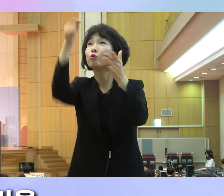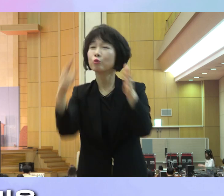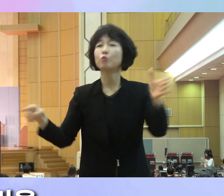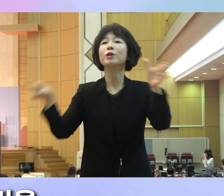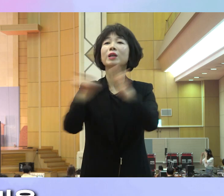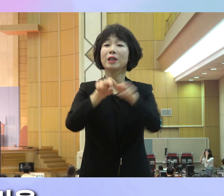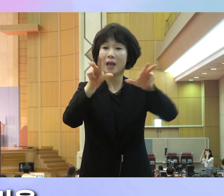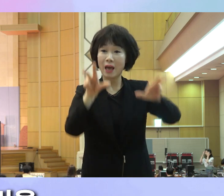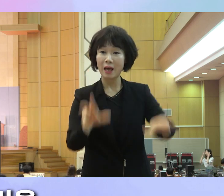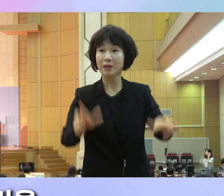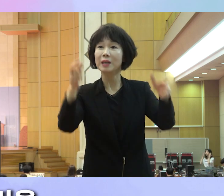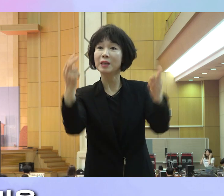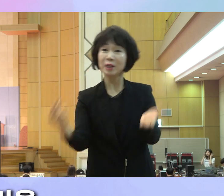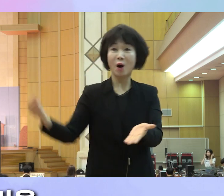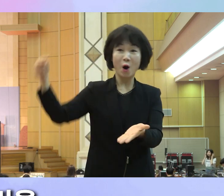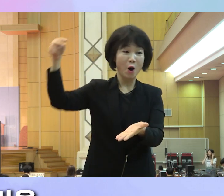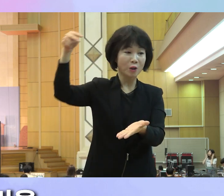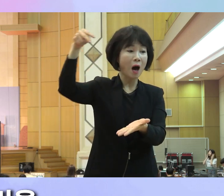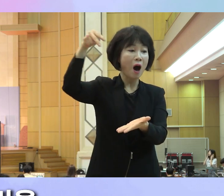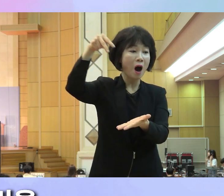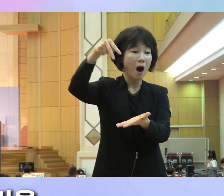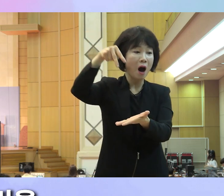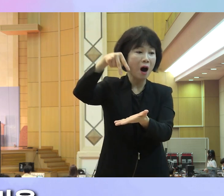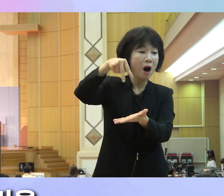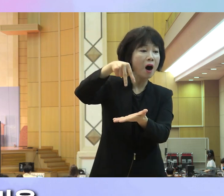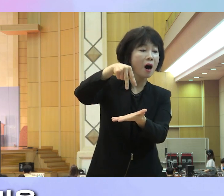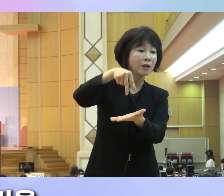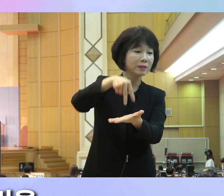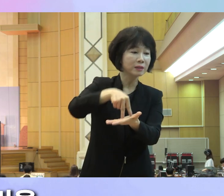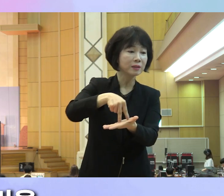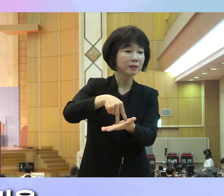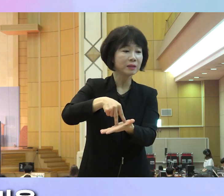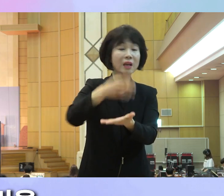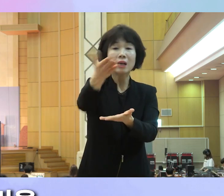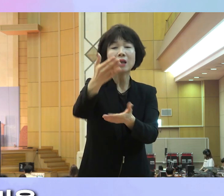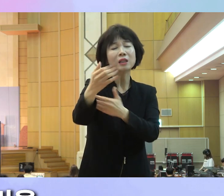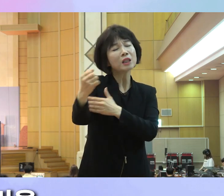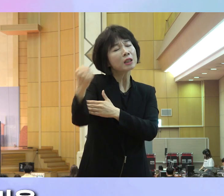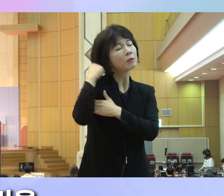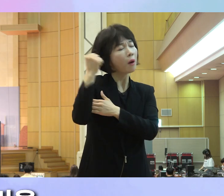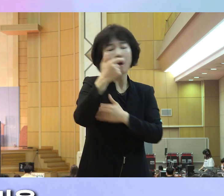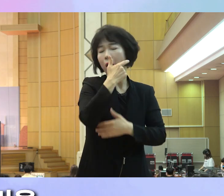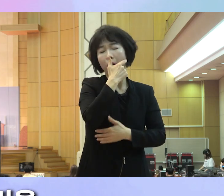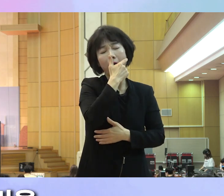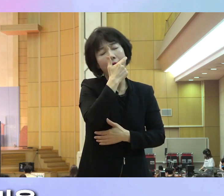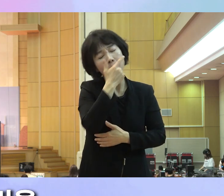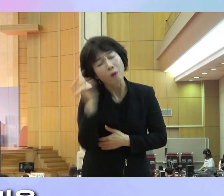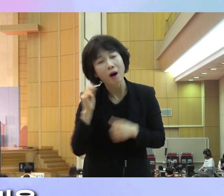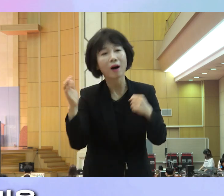군병들아, 주 위에 일어나 내 힘이